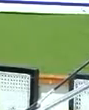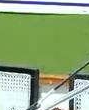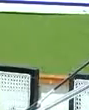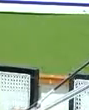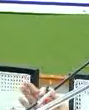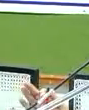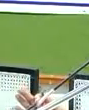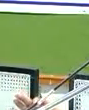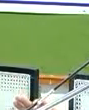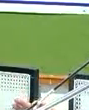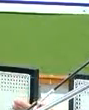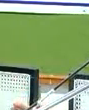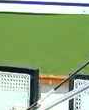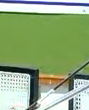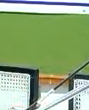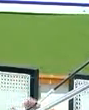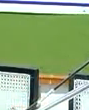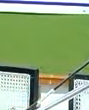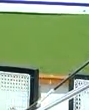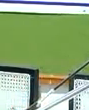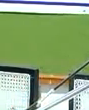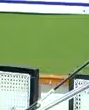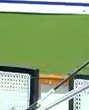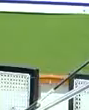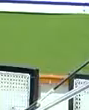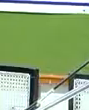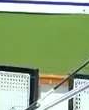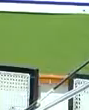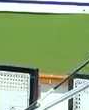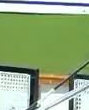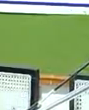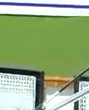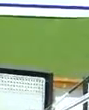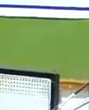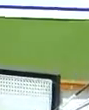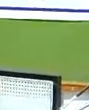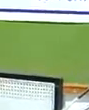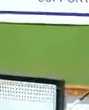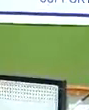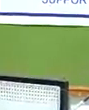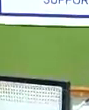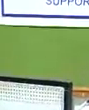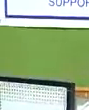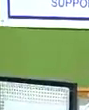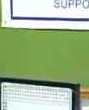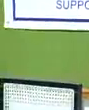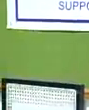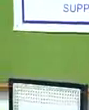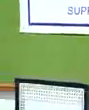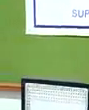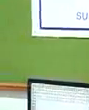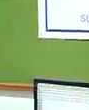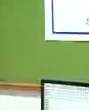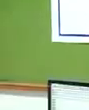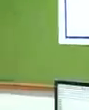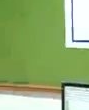supportive environment मिला, आप you moved on. वो impairment आई और चली गई, आप disability नहीं बनी, पर बहुत सारे